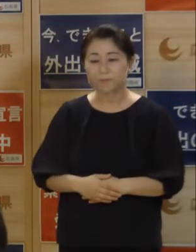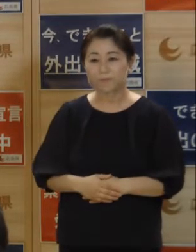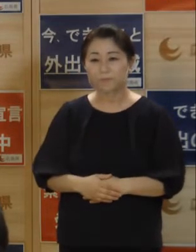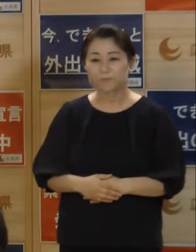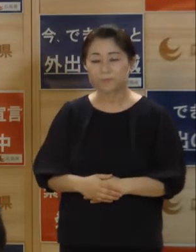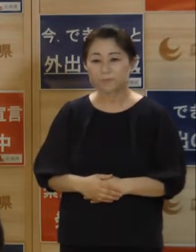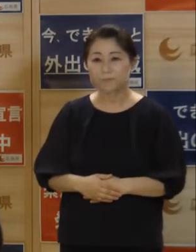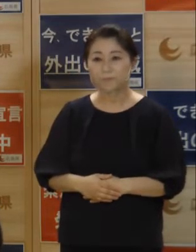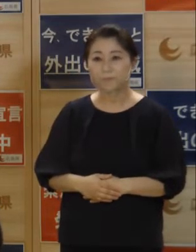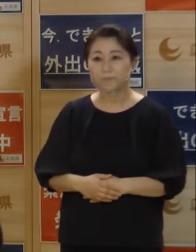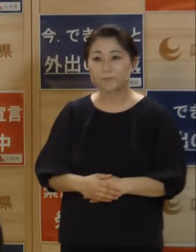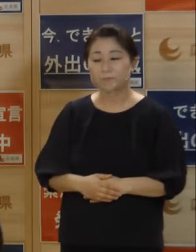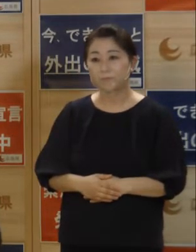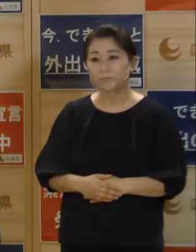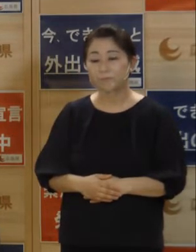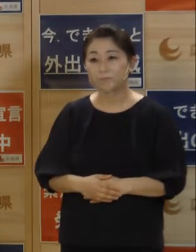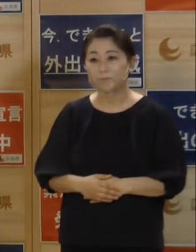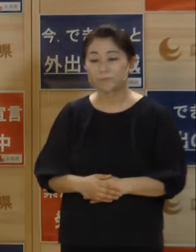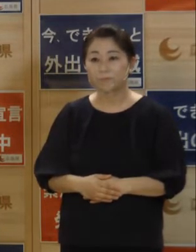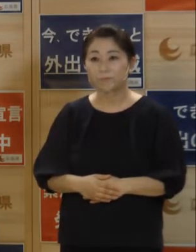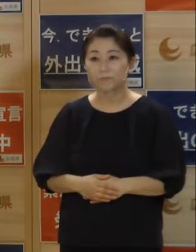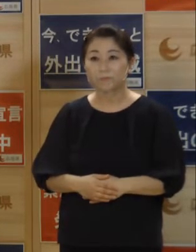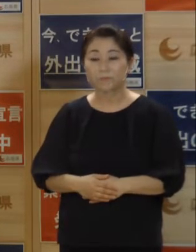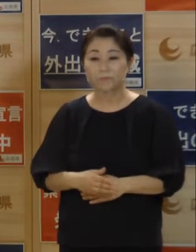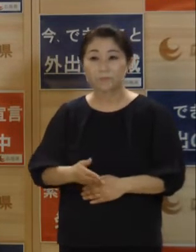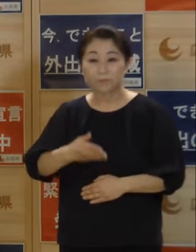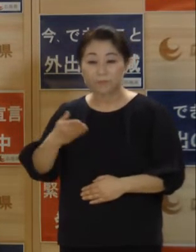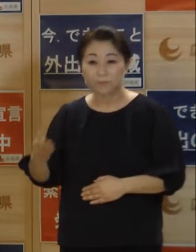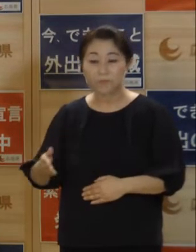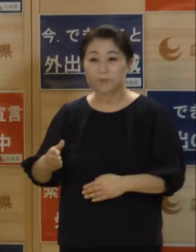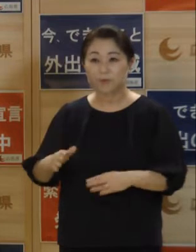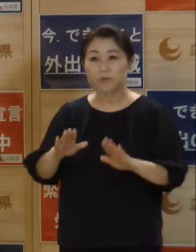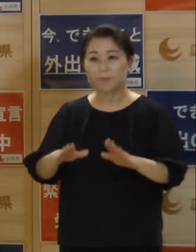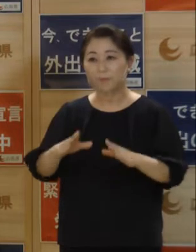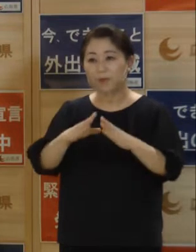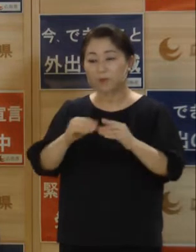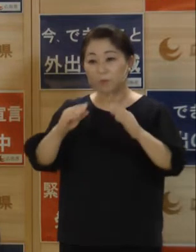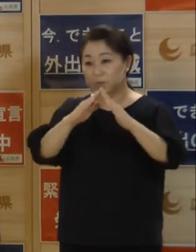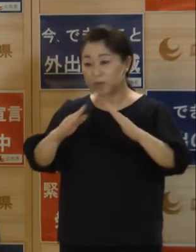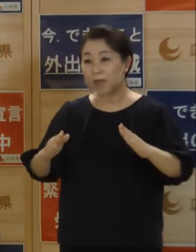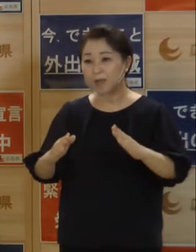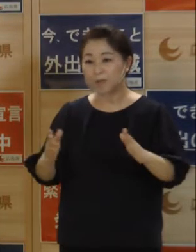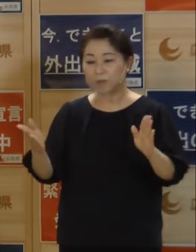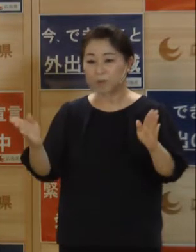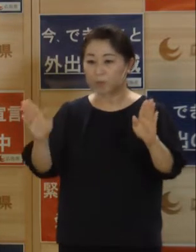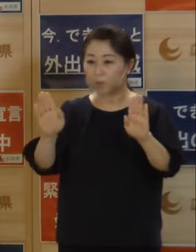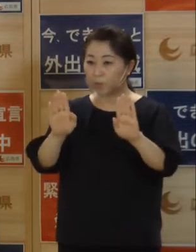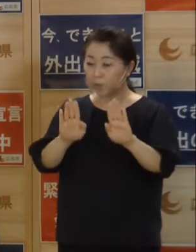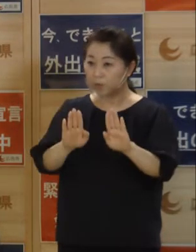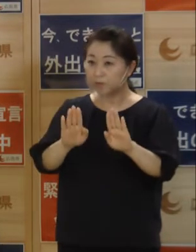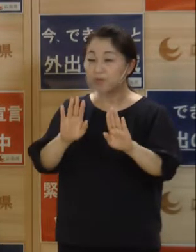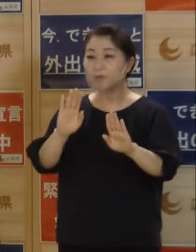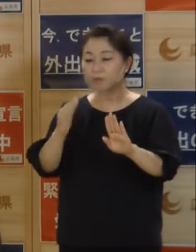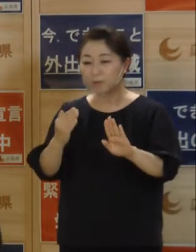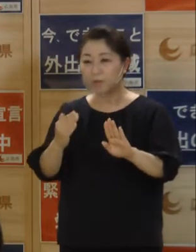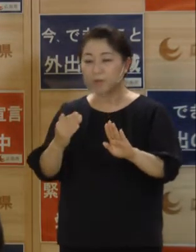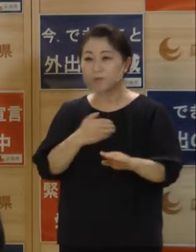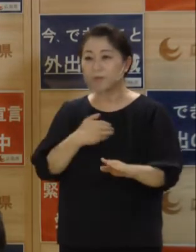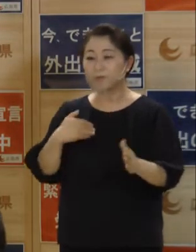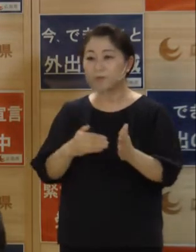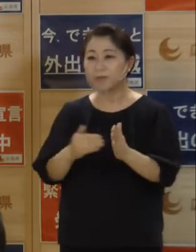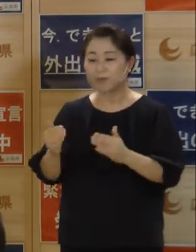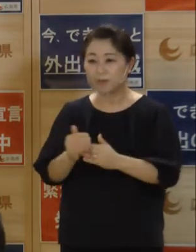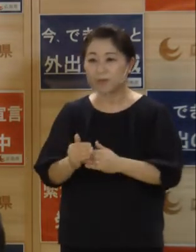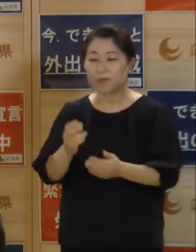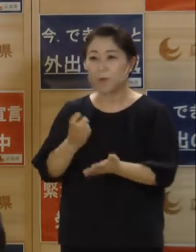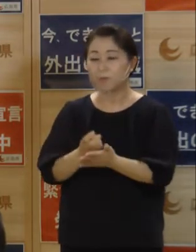もう国会閉じつつありますけど、臨時国会もまた年内ありますし、できるだけ早い成立を、何らかの形で臨むということ